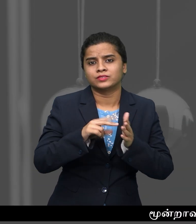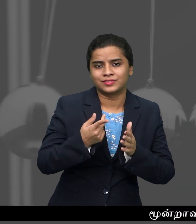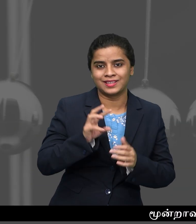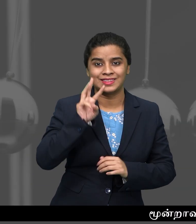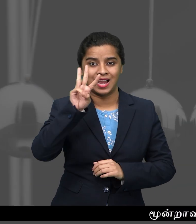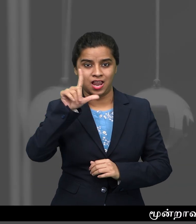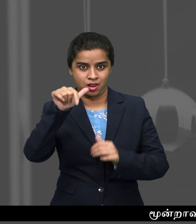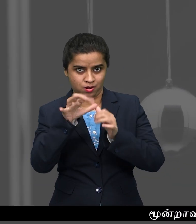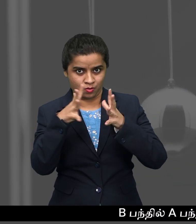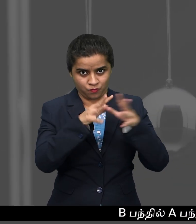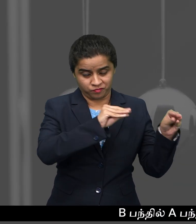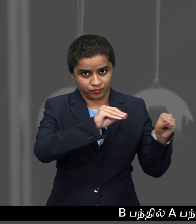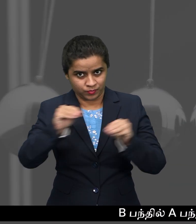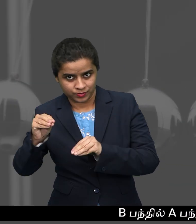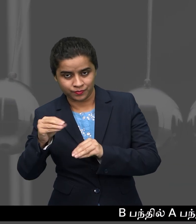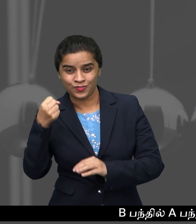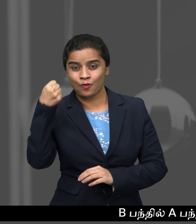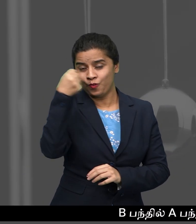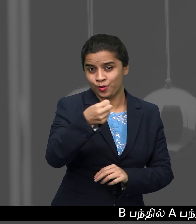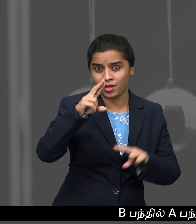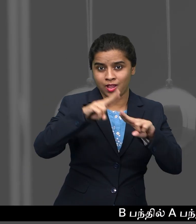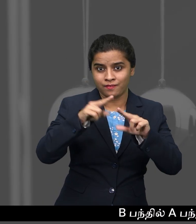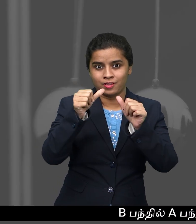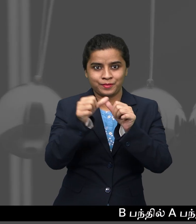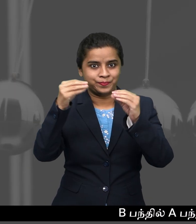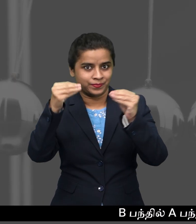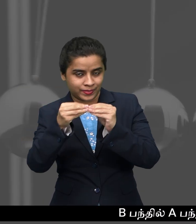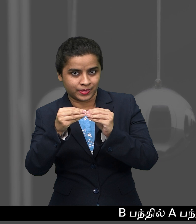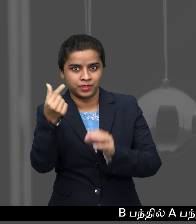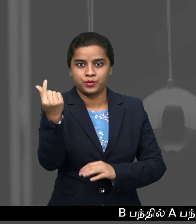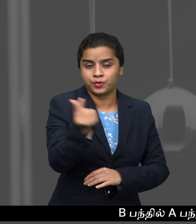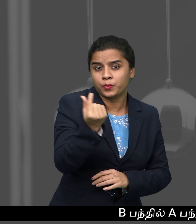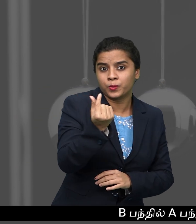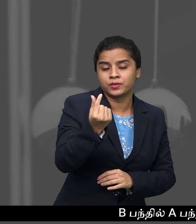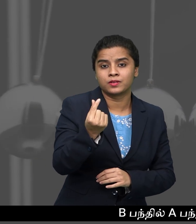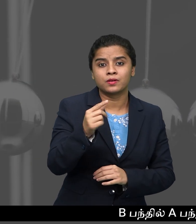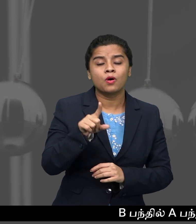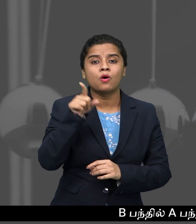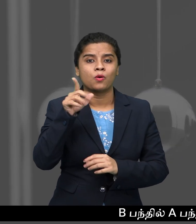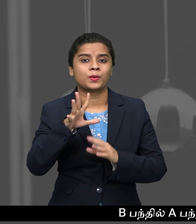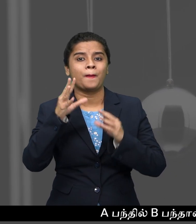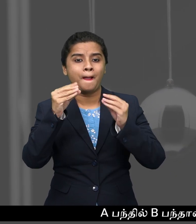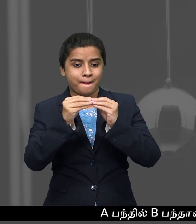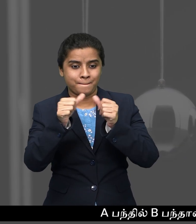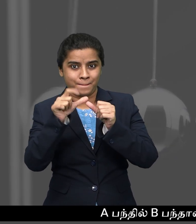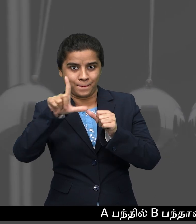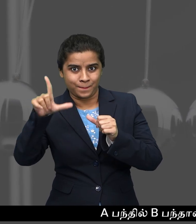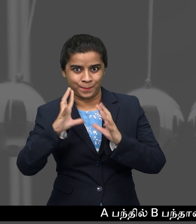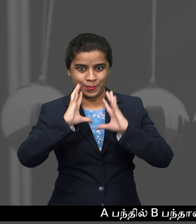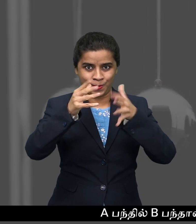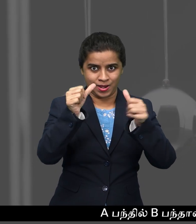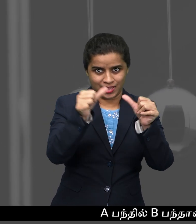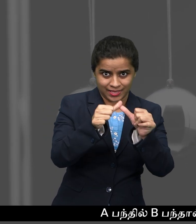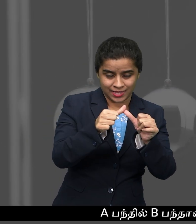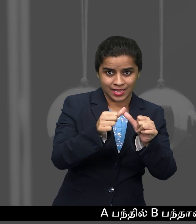மூன்றாவது இயக்க விதியின்படி b பந்தில் a பந்து செலுத்தும் f கீழ் இலக்க ab இன் விசையும் a பந்தில்